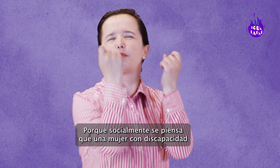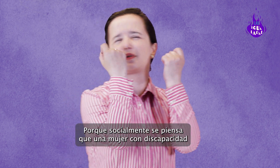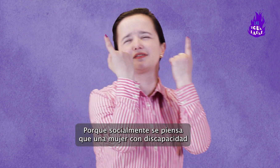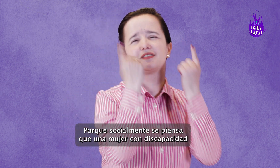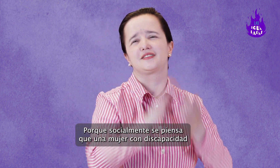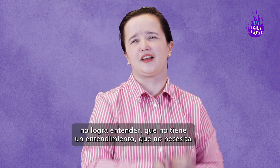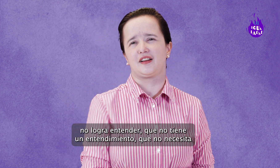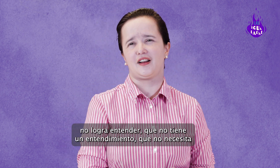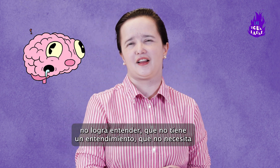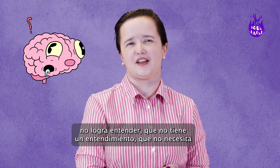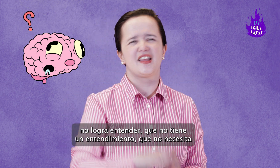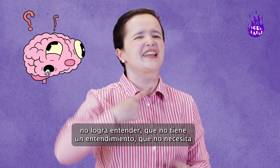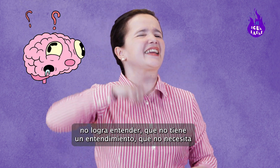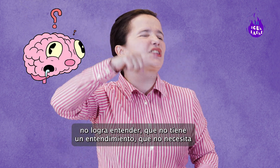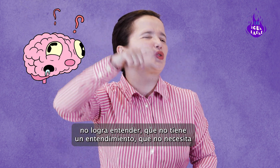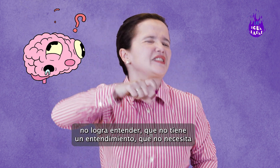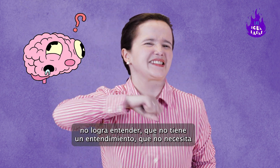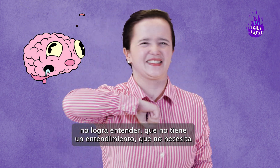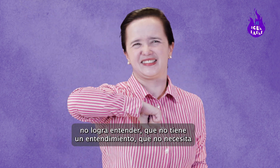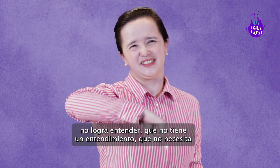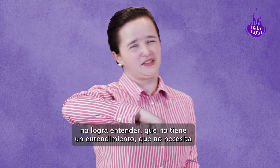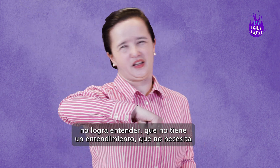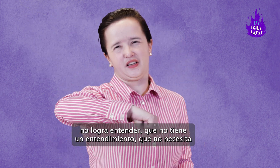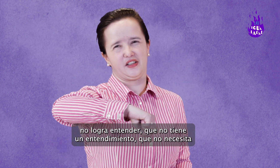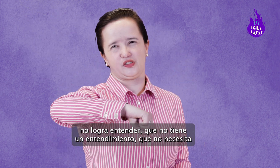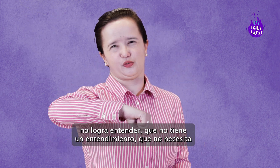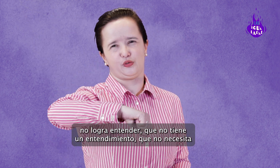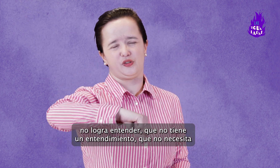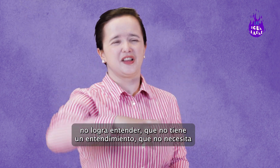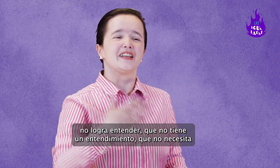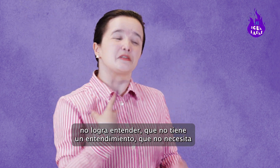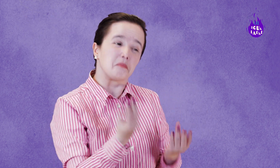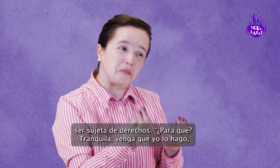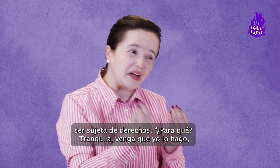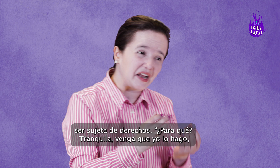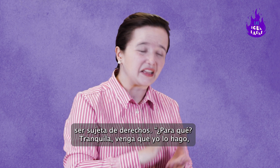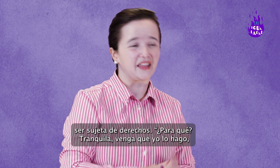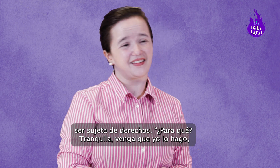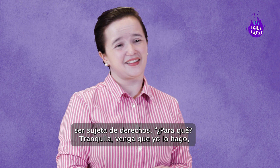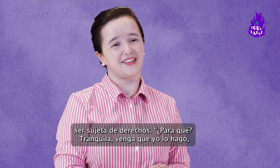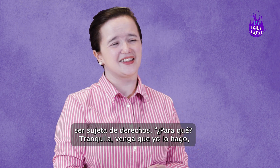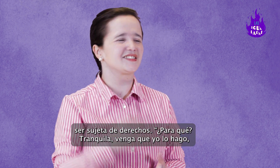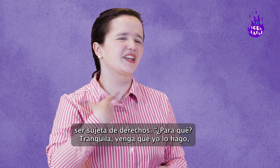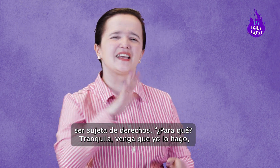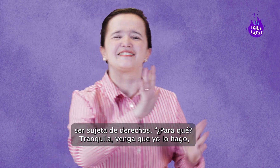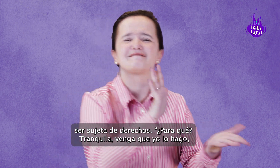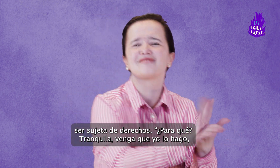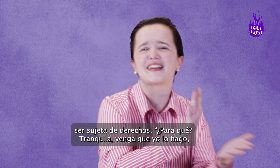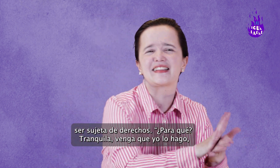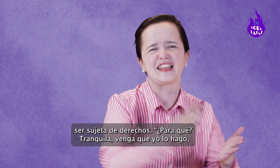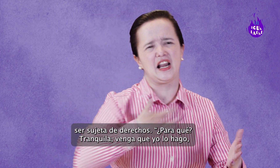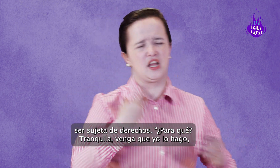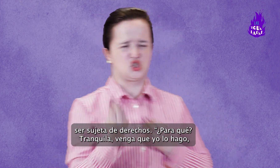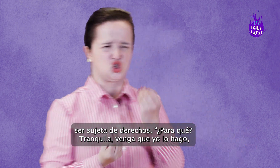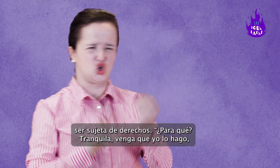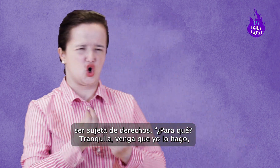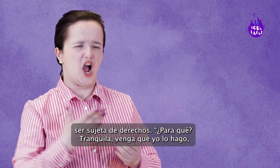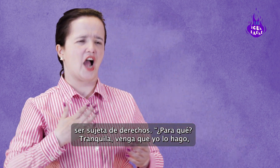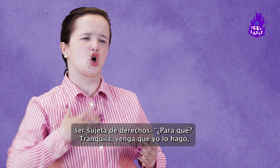discapacidad no logra entender, que no tiene un entendimiento, que no necesita ser sujeta a derechos. ¿Para qué? Tranquila, venga que